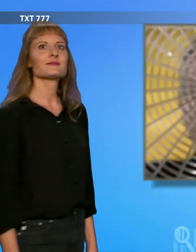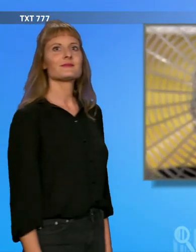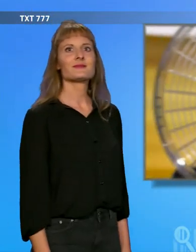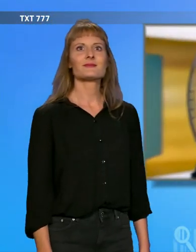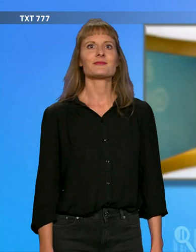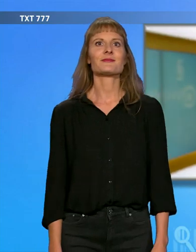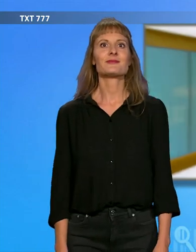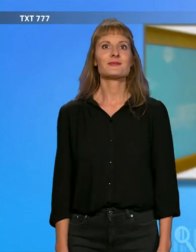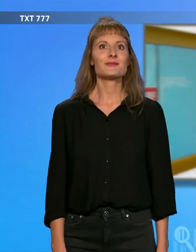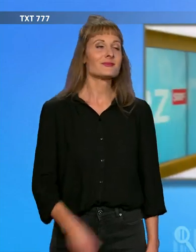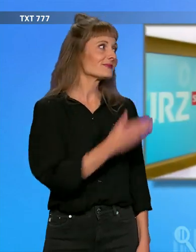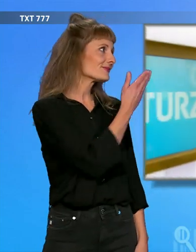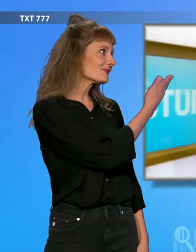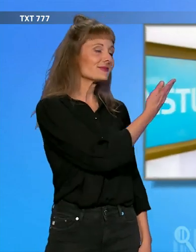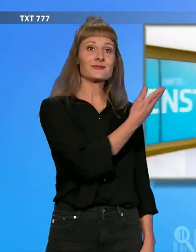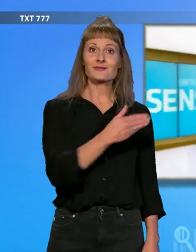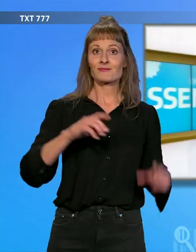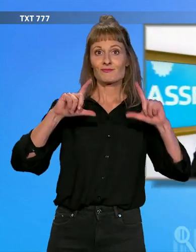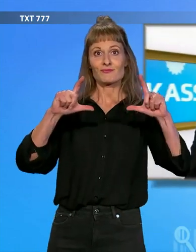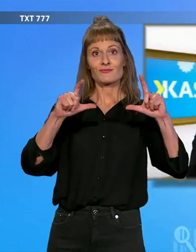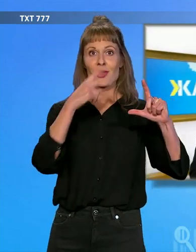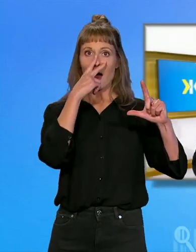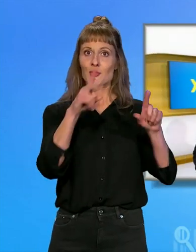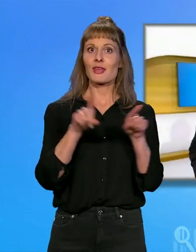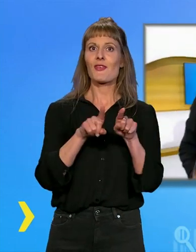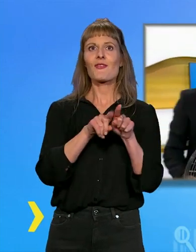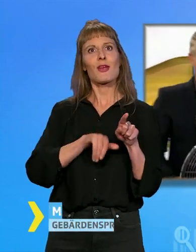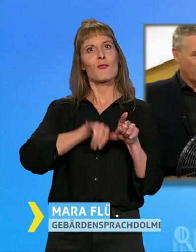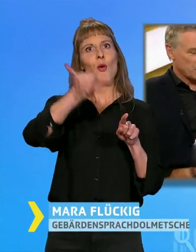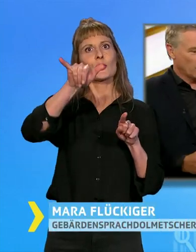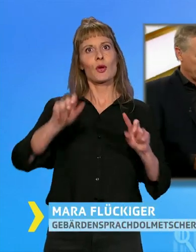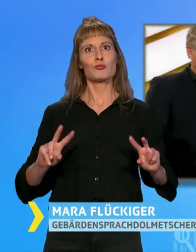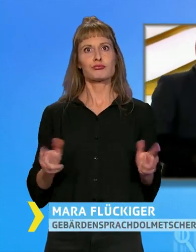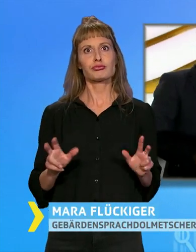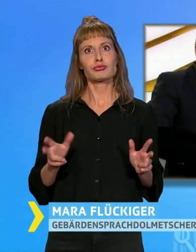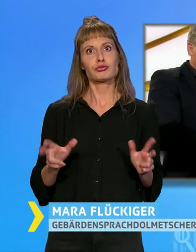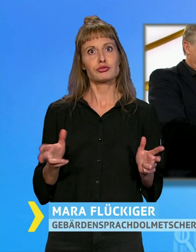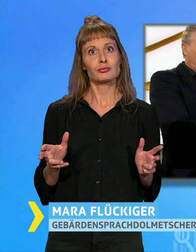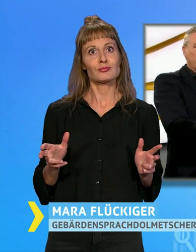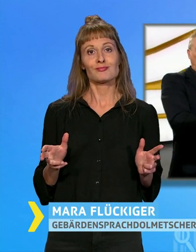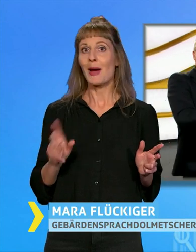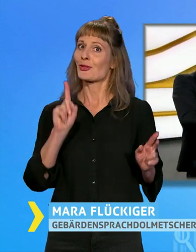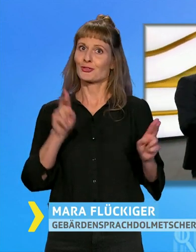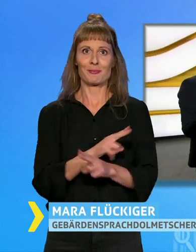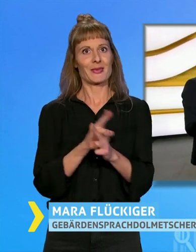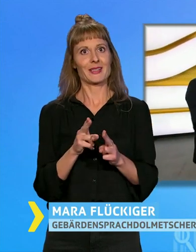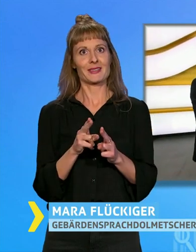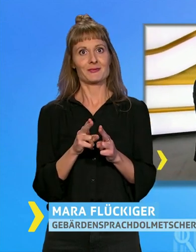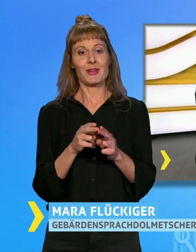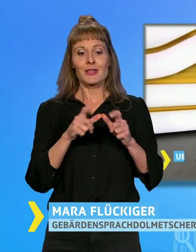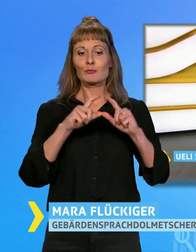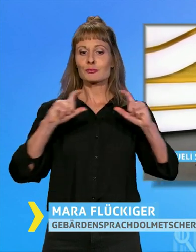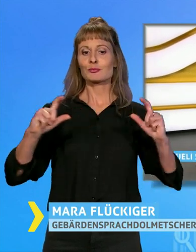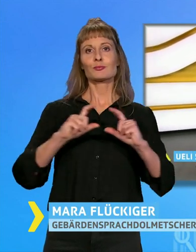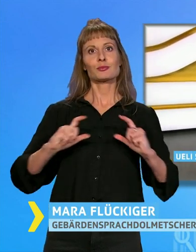sieht aus wie ein Querschnitt durch ein Flugzeugtriebwerk, aber es ist ein Bestandteil von unseren heutigen Testobjekten, eine sogenannte Dörretage. Das